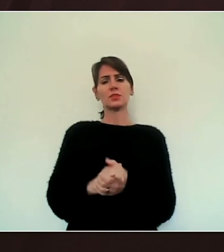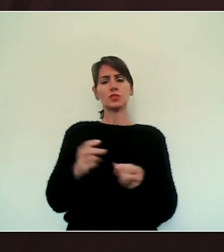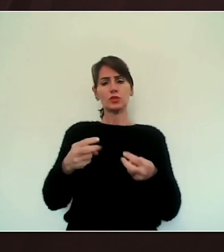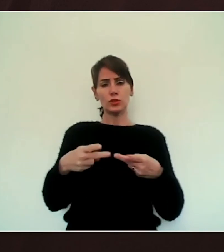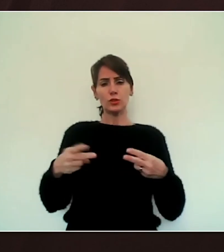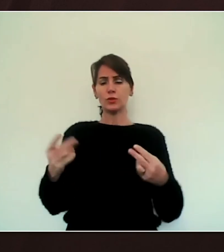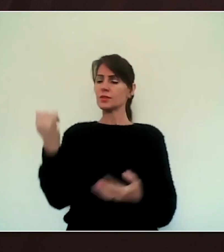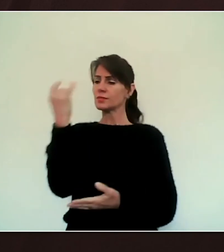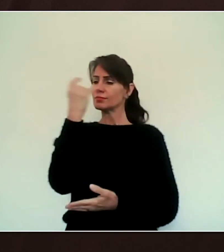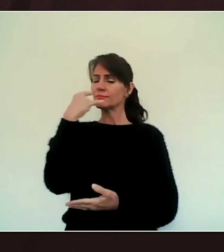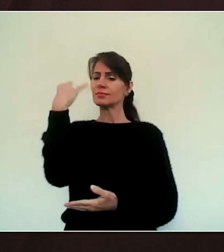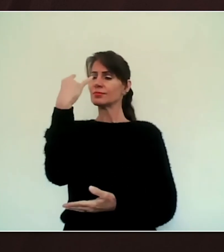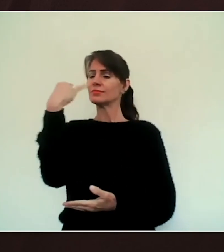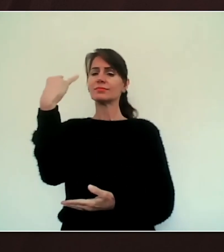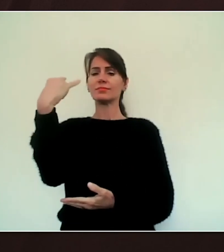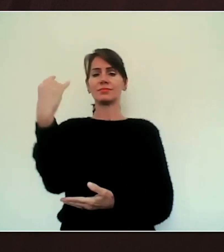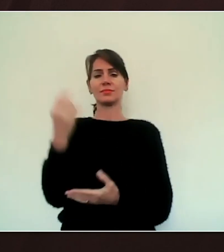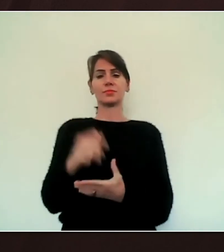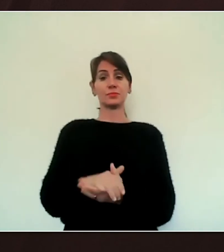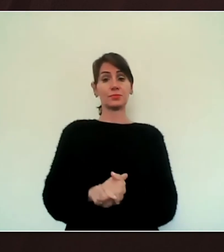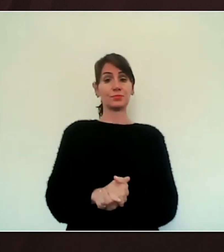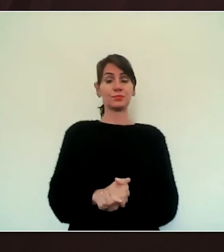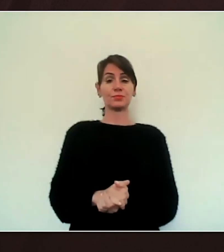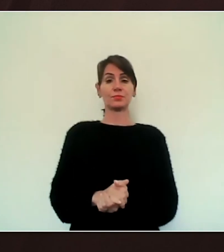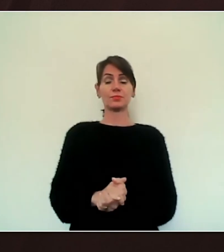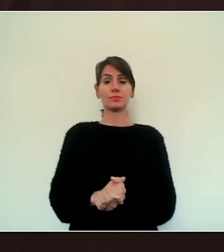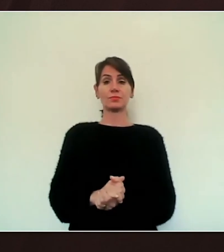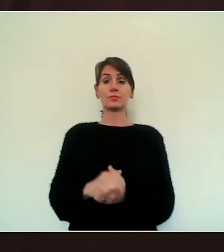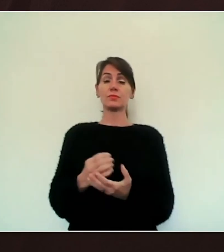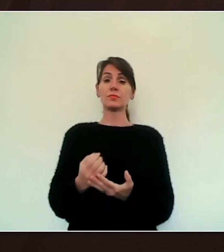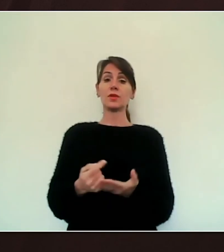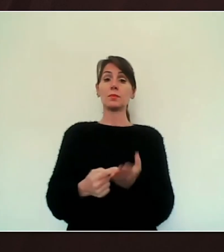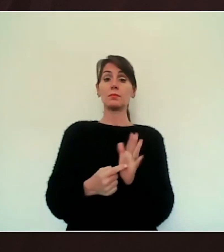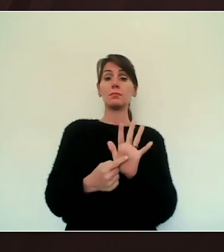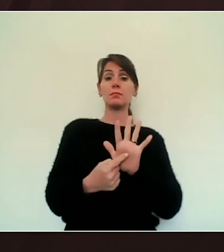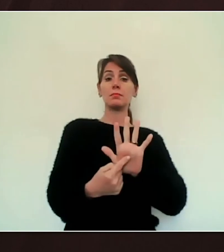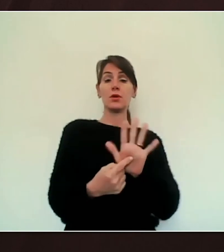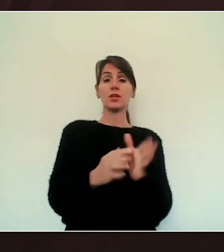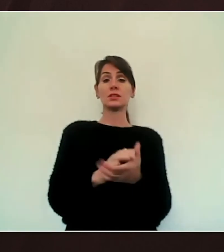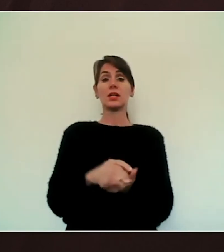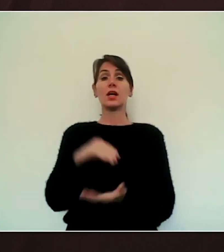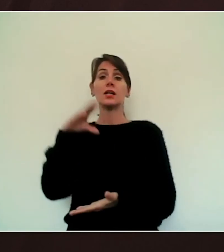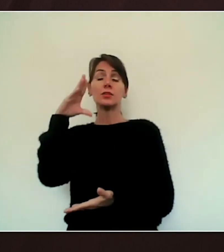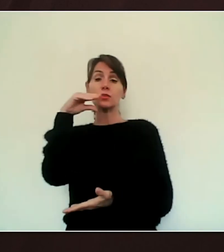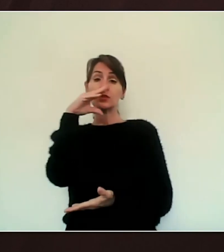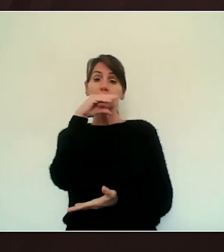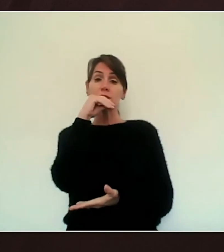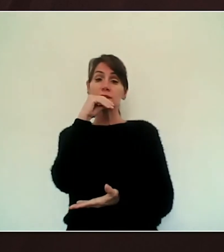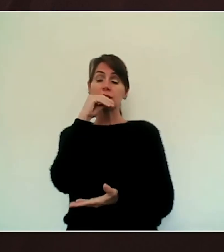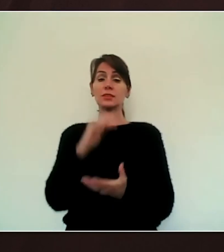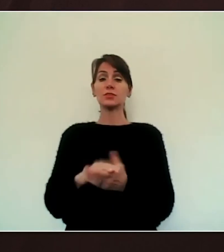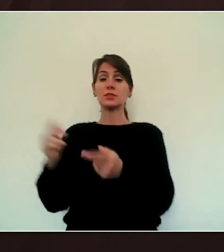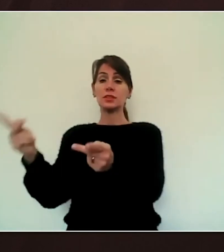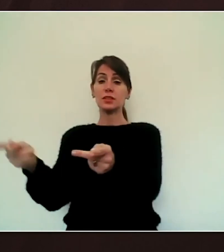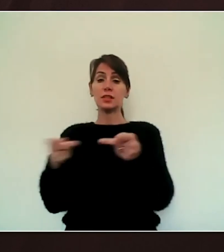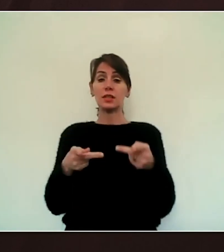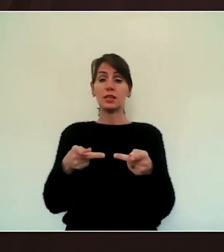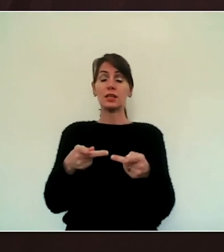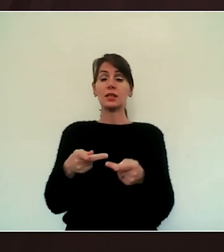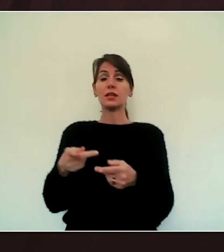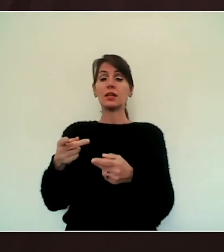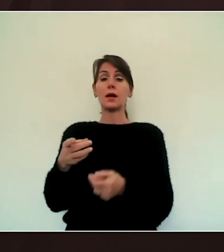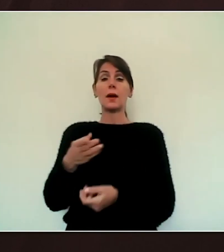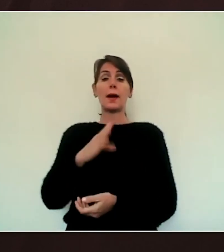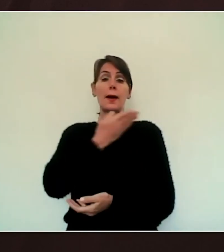atraente que os adolescentes estão apresentando seus próprios amigos para fazerem parte da rede de cuidado de adolescentes. Só essa